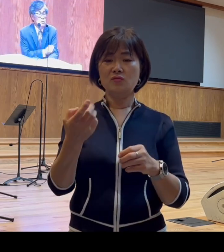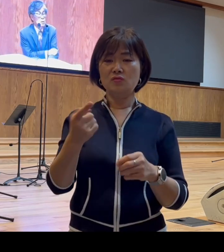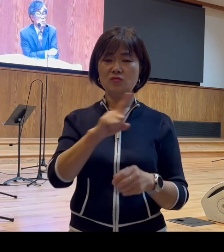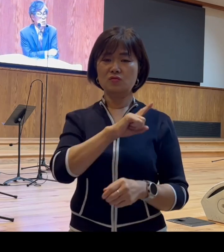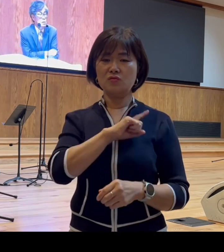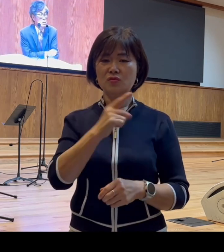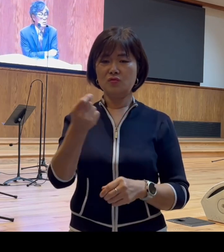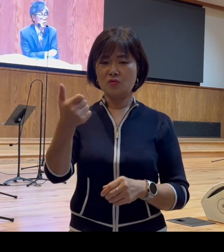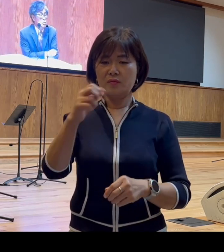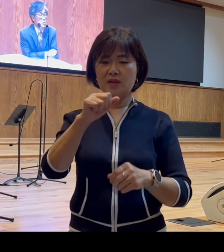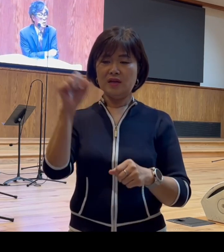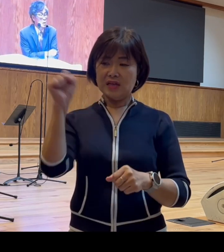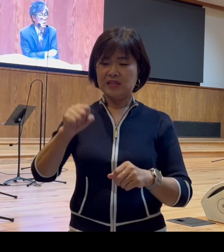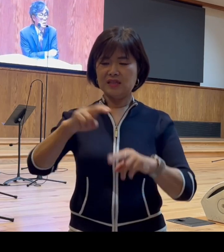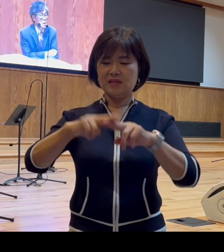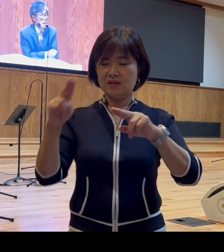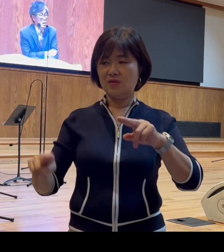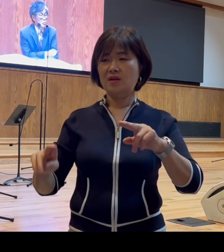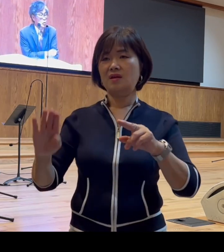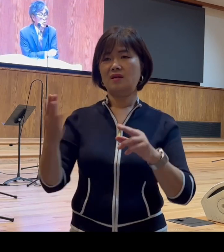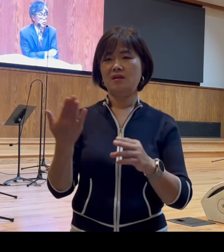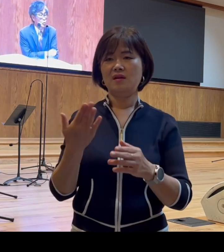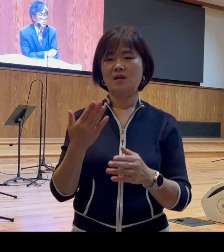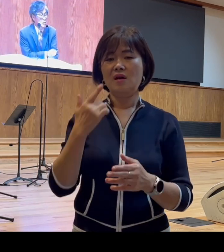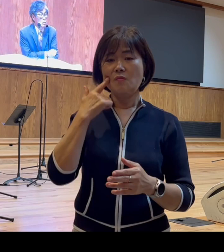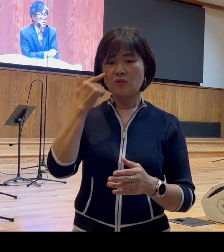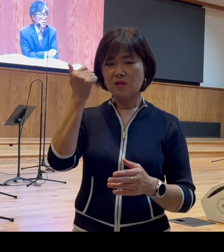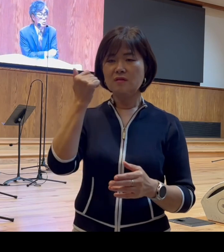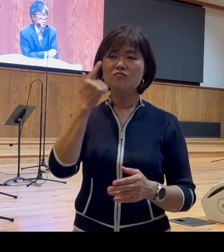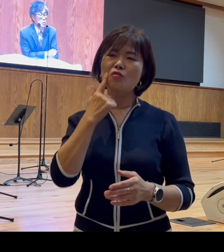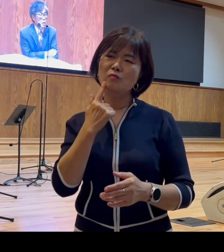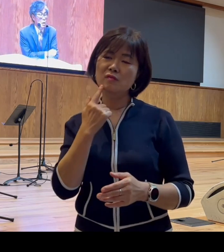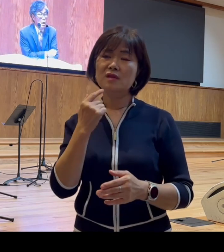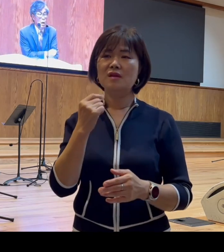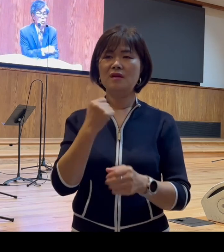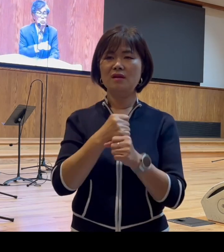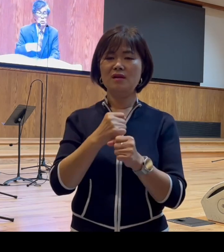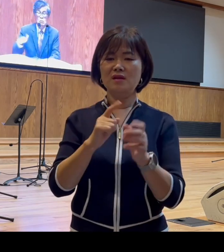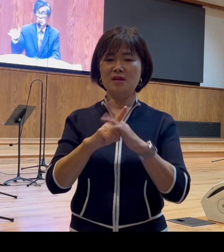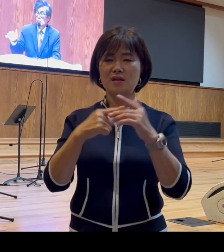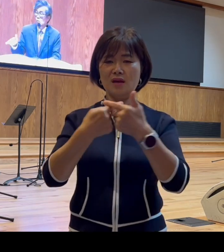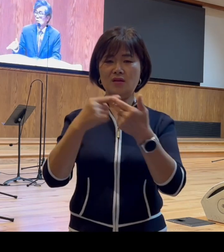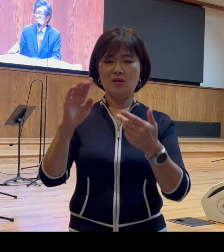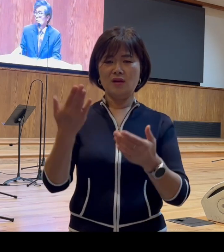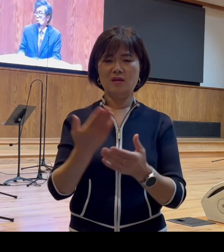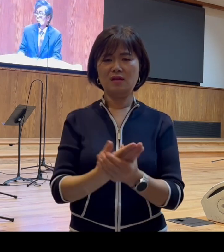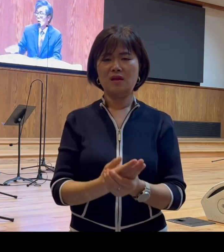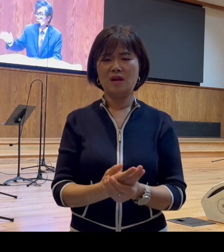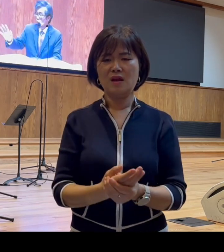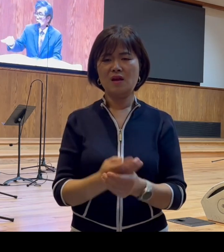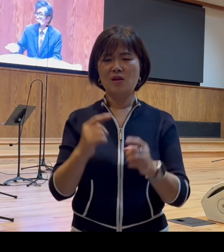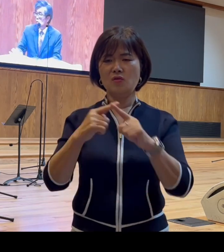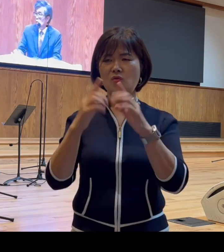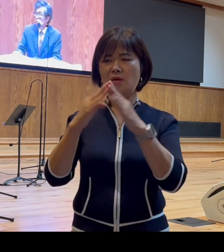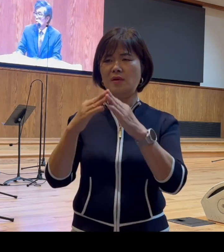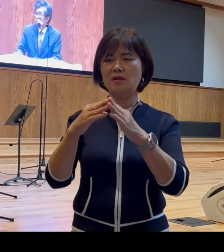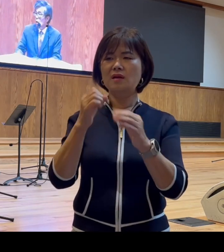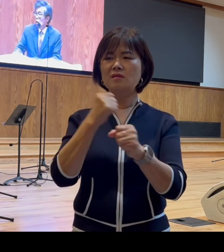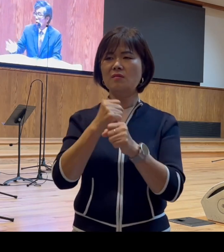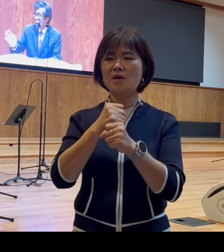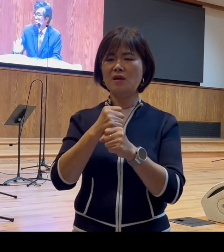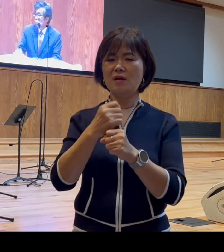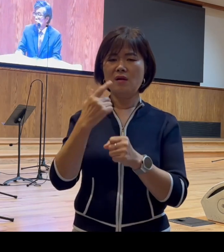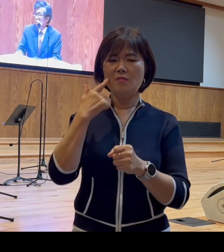이제 일찍 은퇴한 편이니까 목사님 부럽습니다. 이건 이해가 되는데 아주 그냥 그야말로 아주 젊은